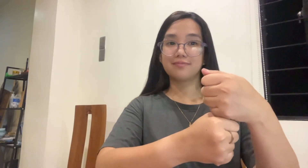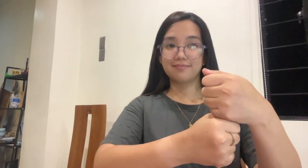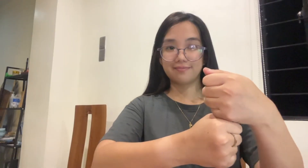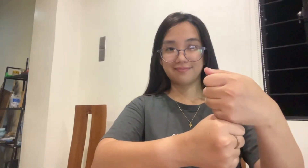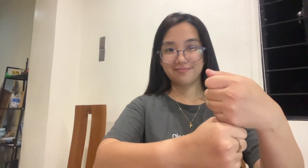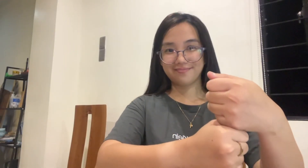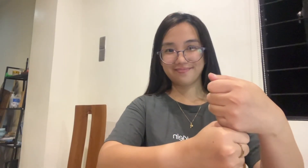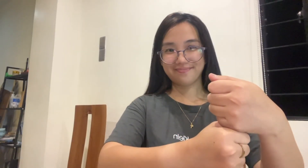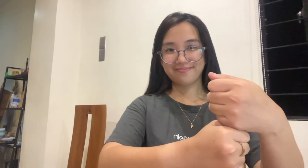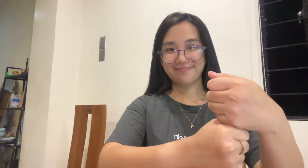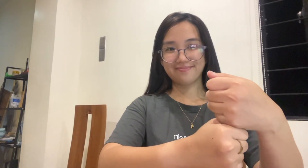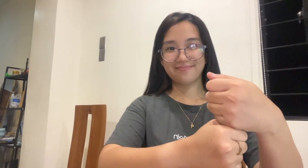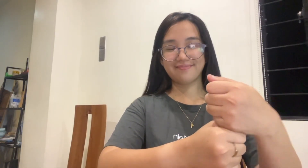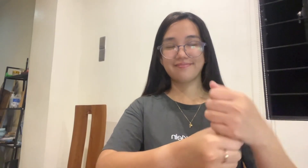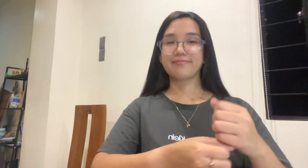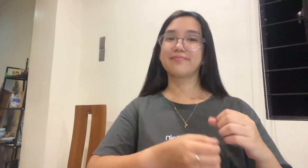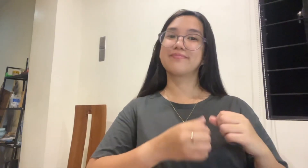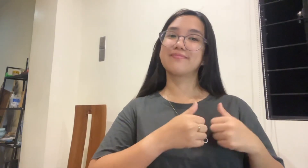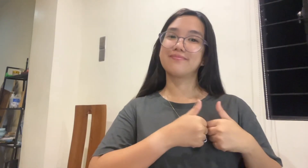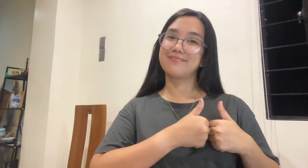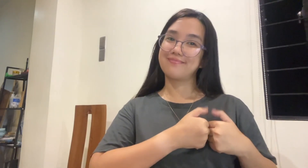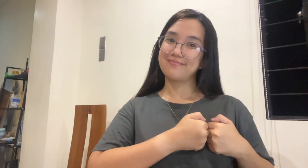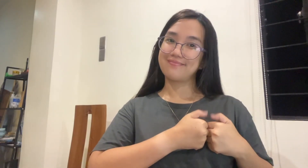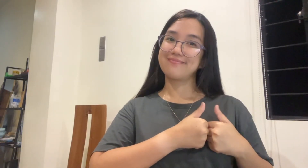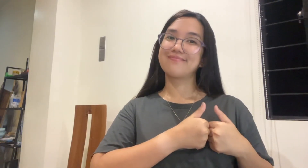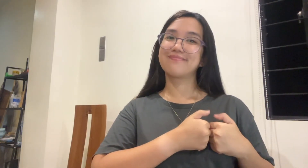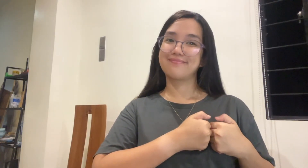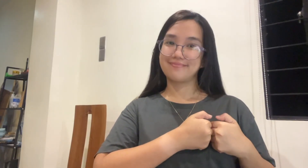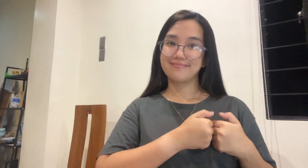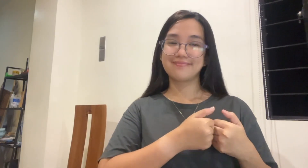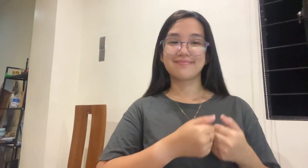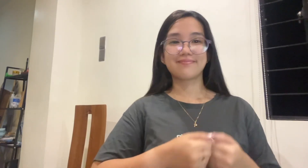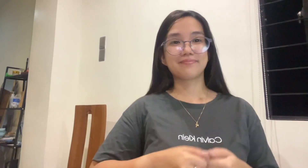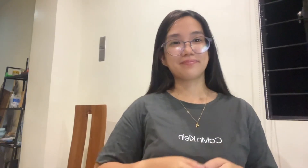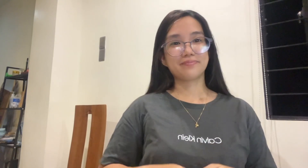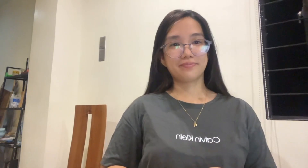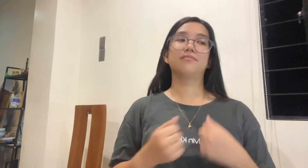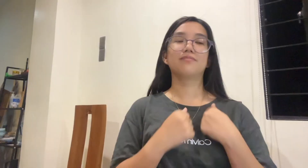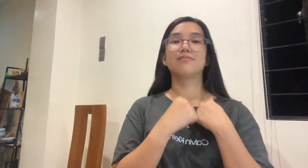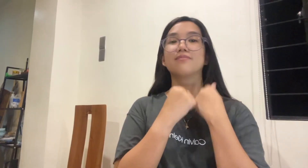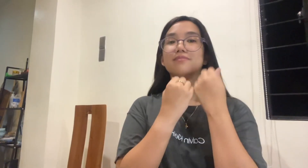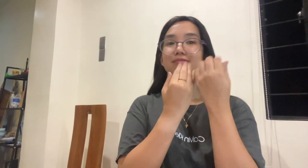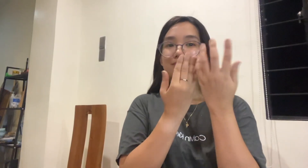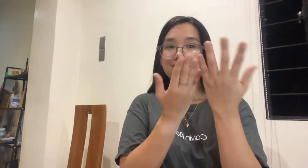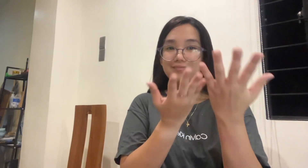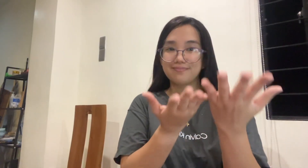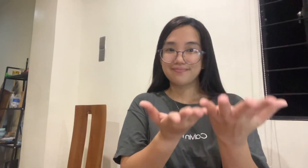mo sa iyong sinisinta, ang iyong nilaan